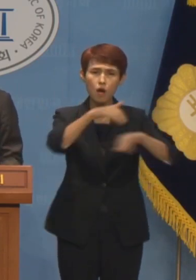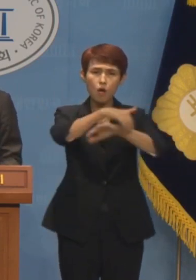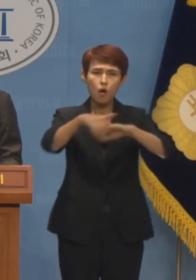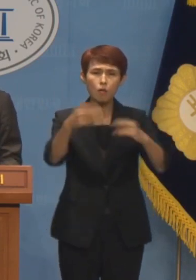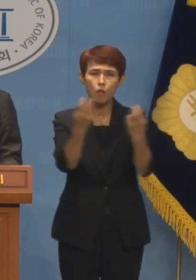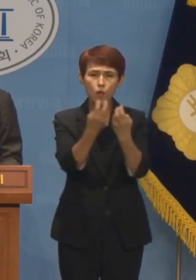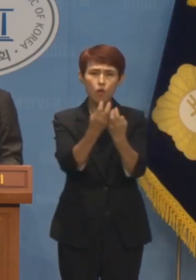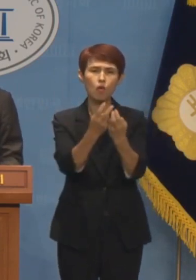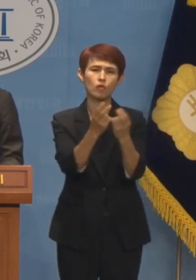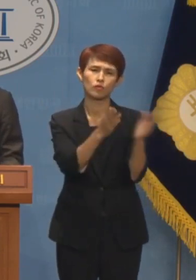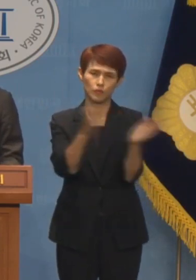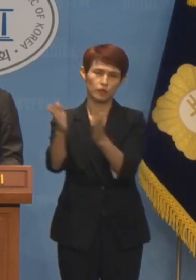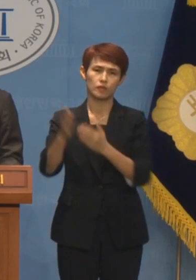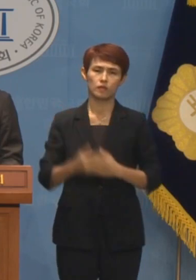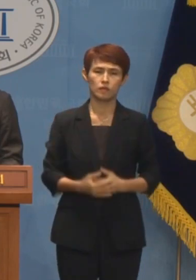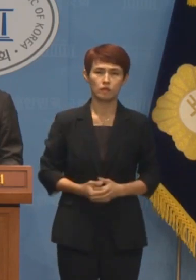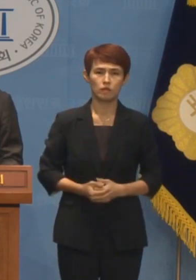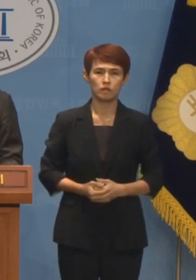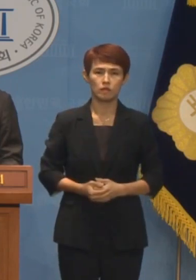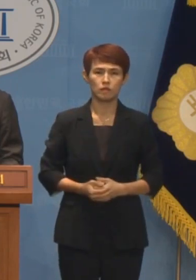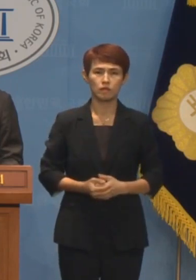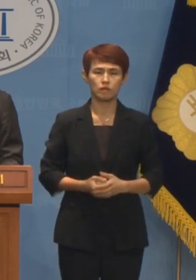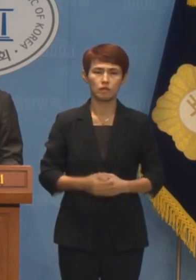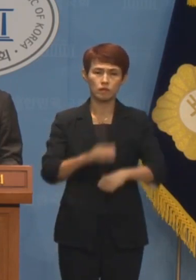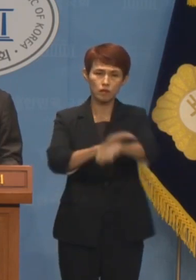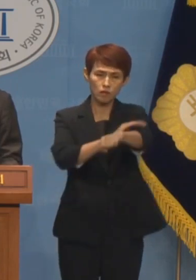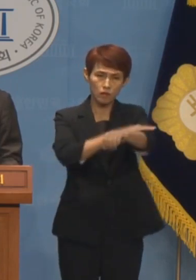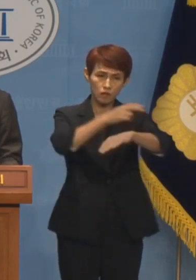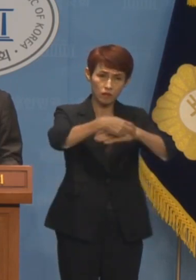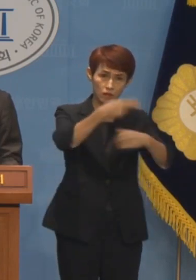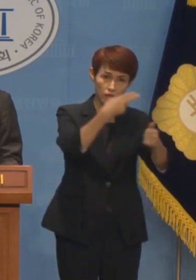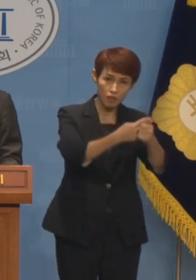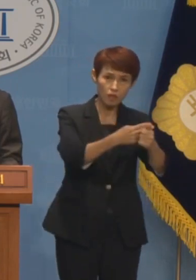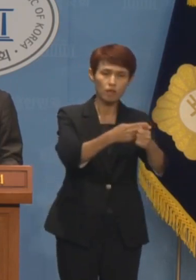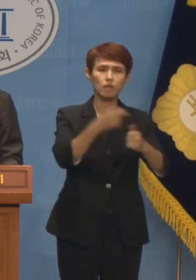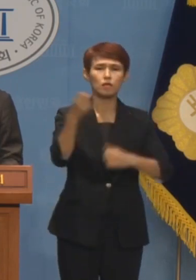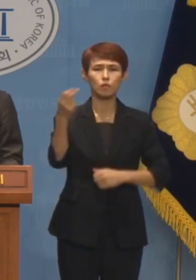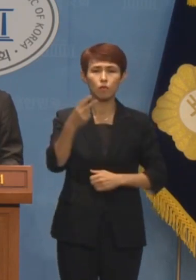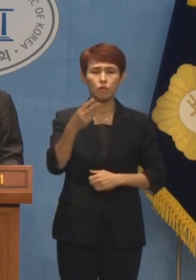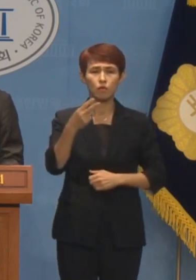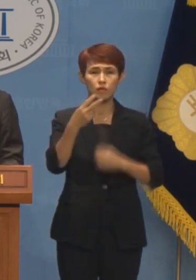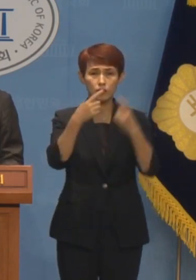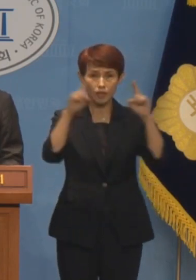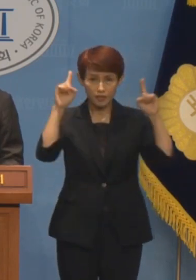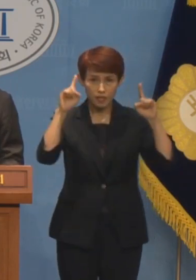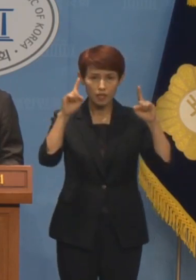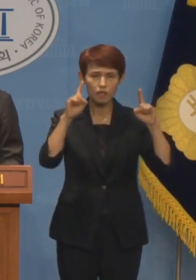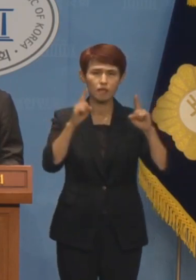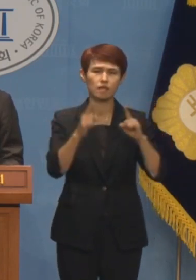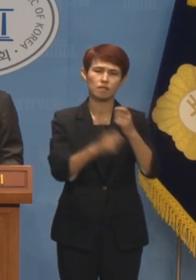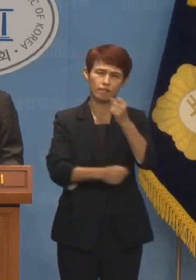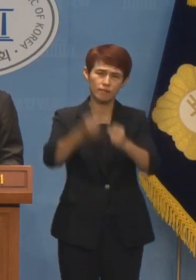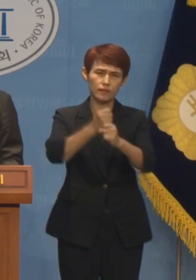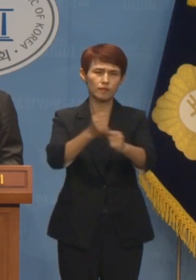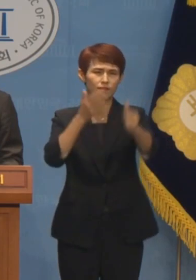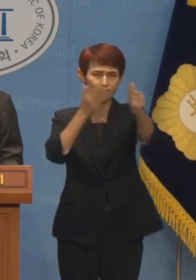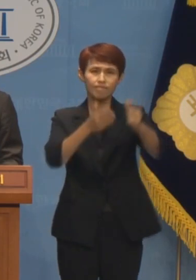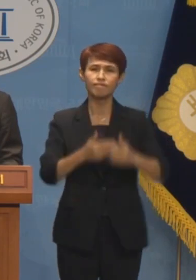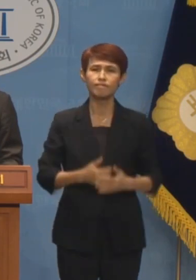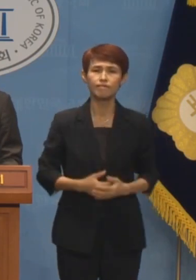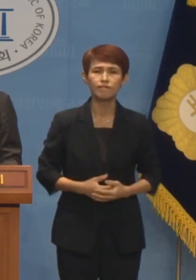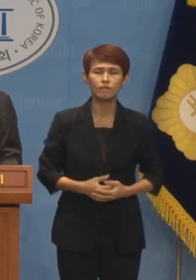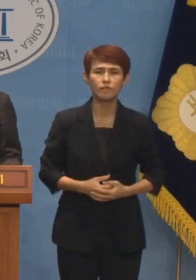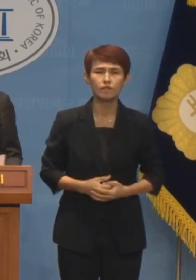제시하고 전공의와 의대생들은 각자의 자리로 복귀할 것을 강력히